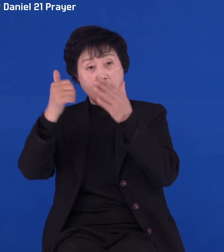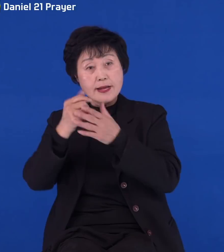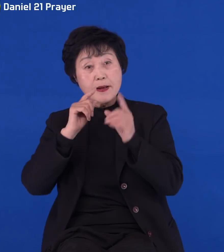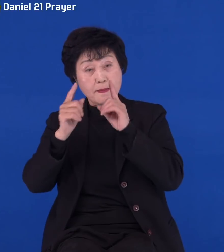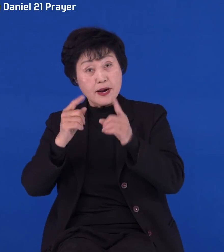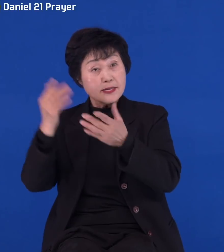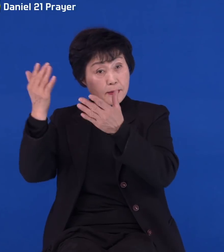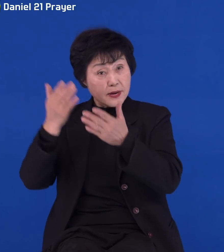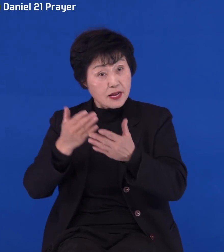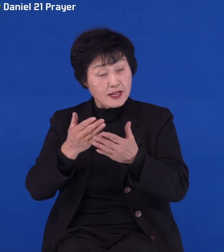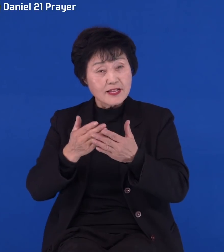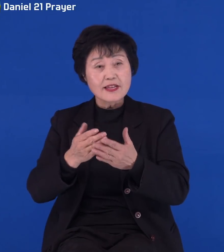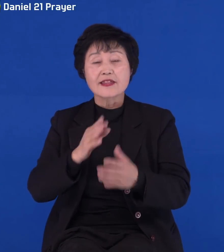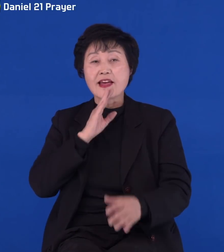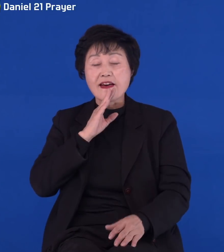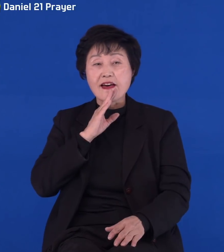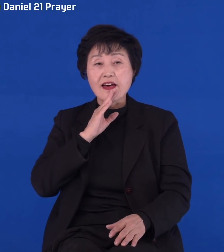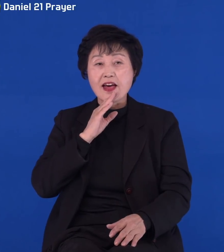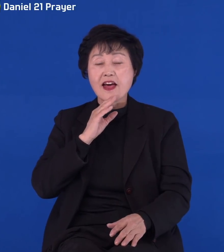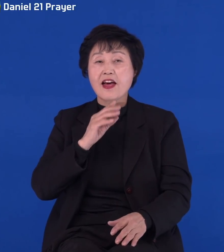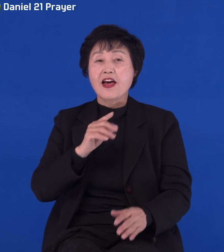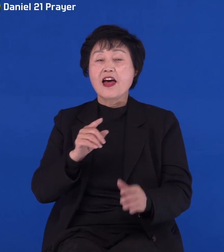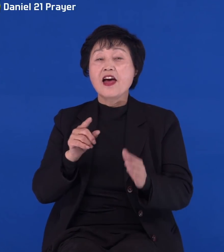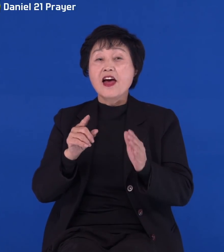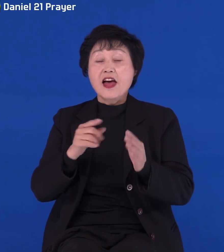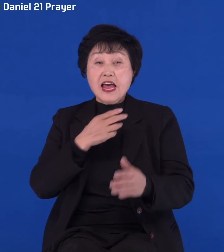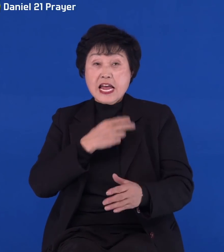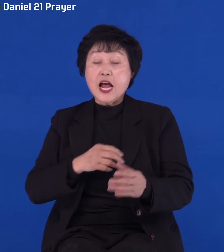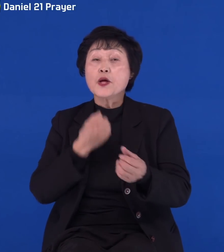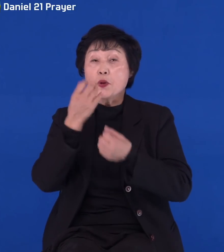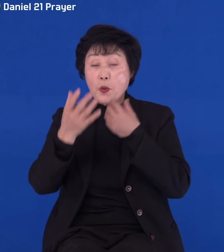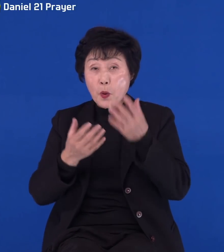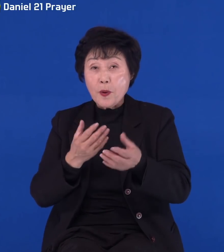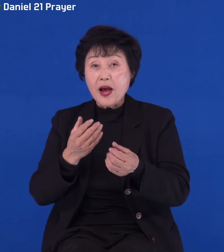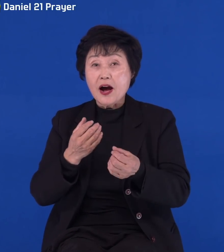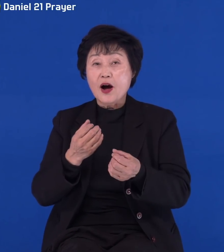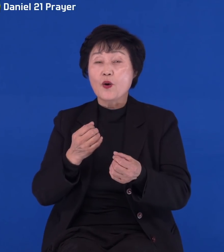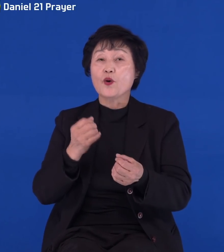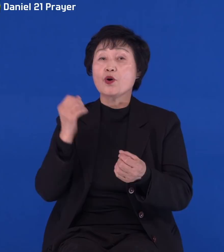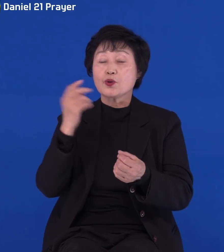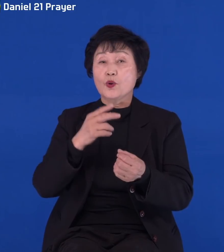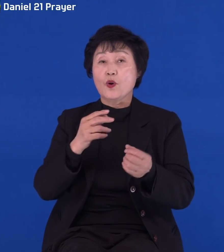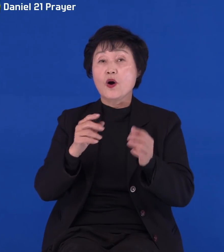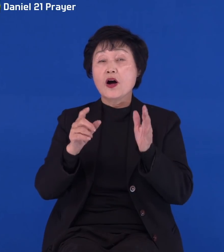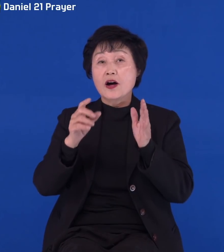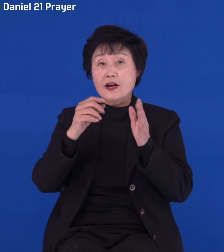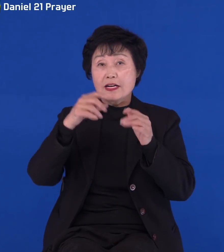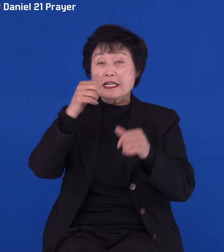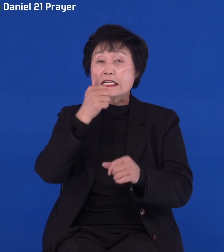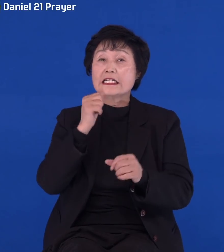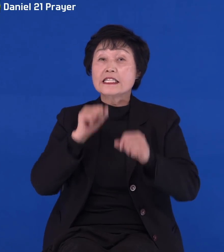자, 사도신경 고백합니다. 사도신경 고백하고 찬송가 2장 부르고 오늘 말씀 사도행전 27장 보호하신 하나님